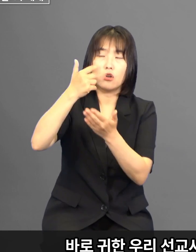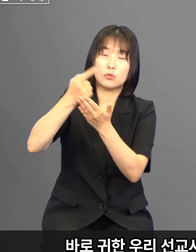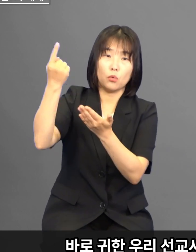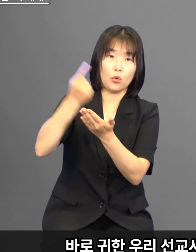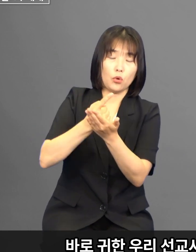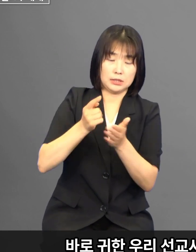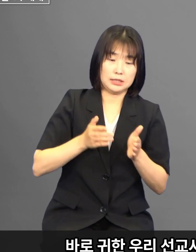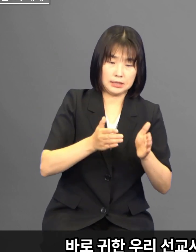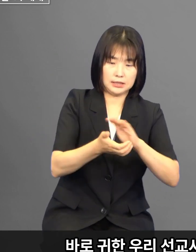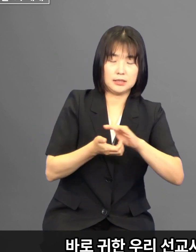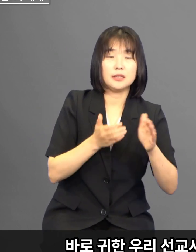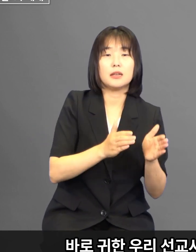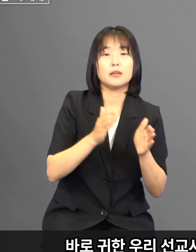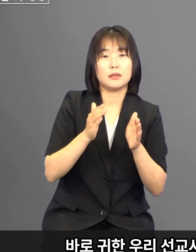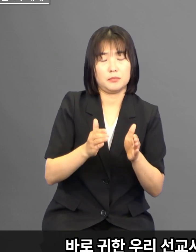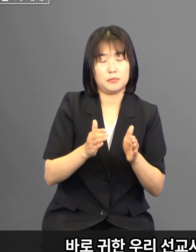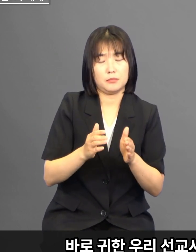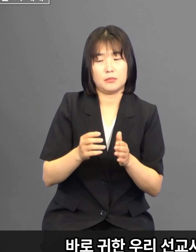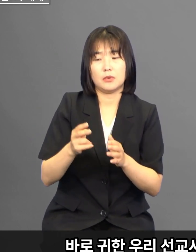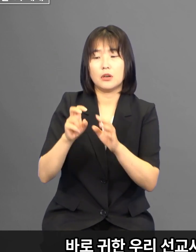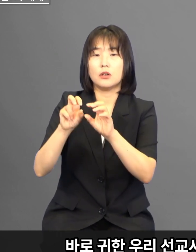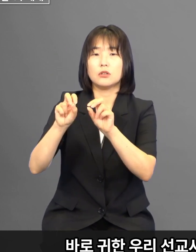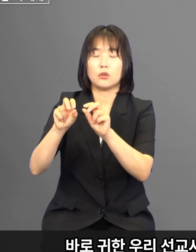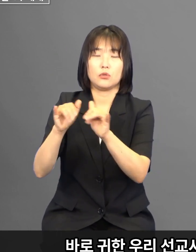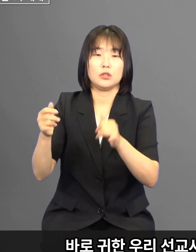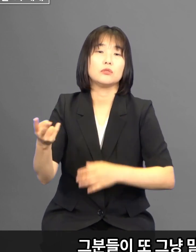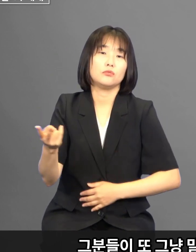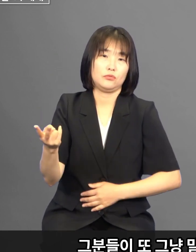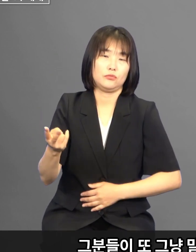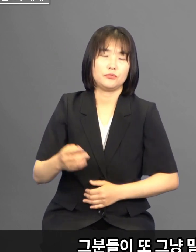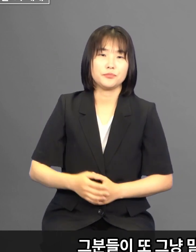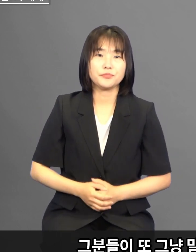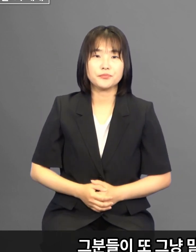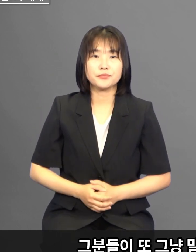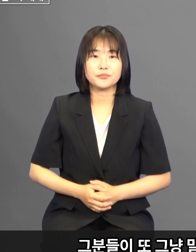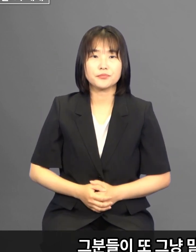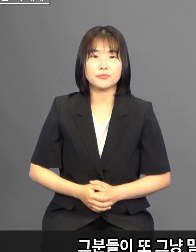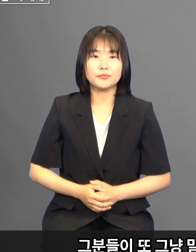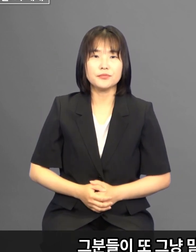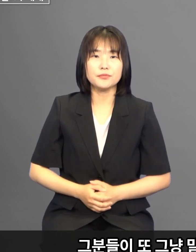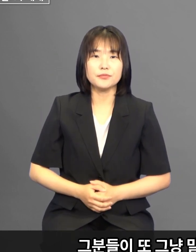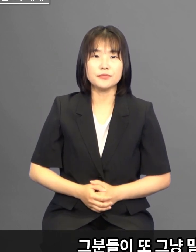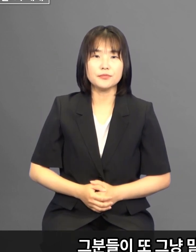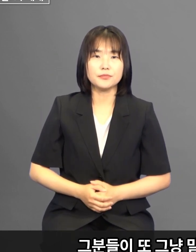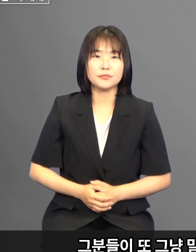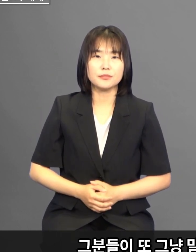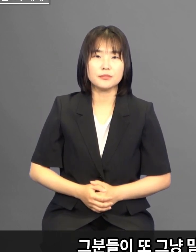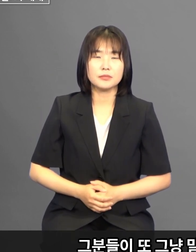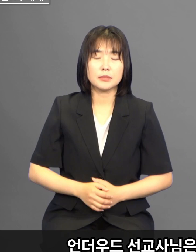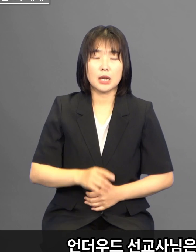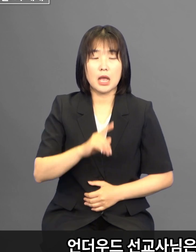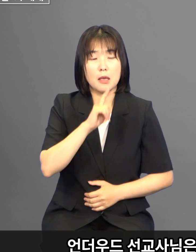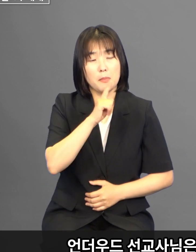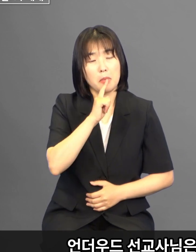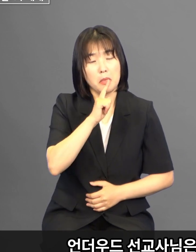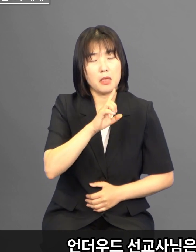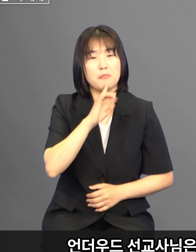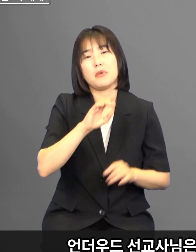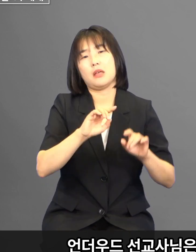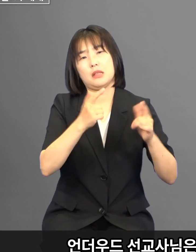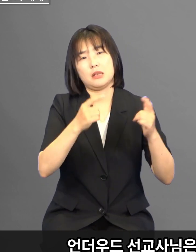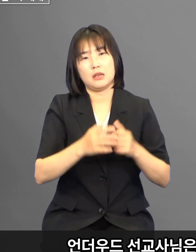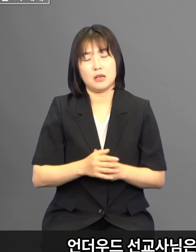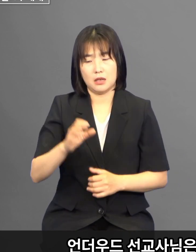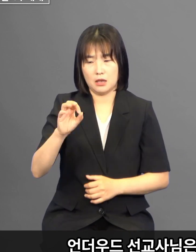바로 귀한 우리 선교사님들의 발길이 있었던 것입니다. 그분들이 또 그냥 말로만 복음을 전한 것이 아니라 언더우드